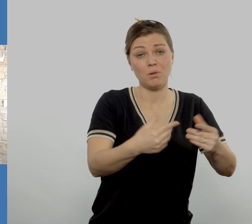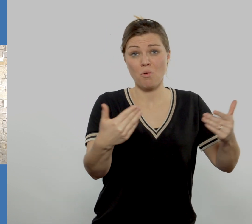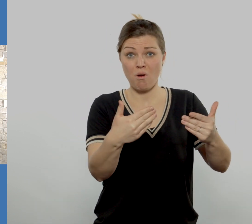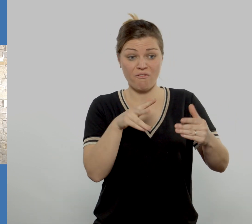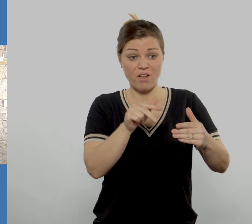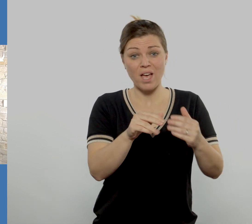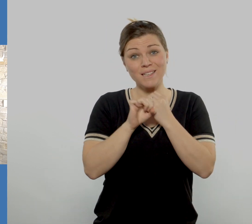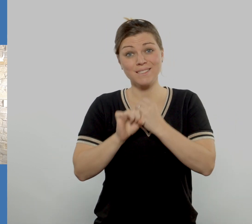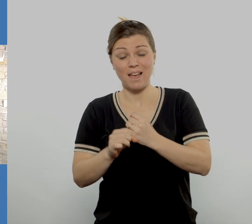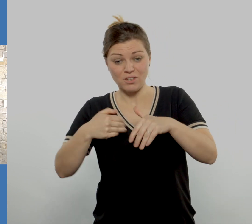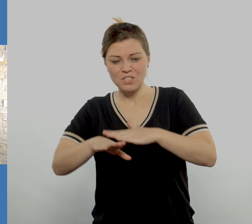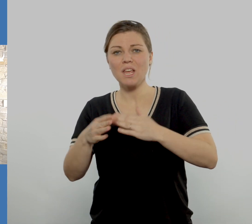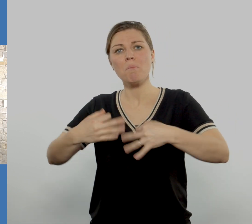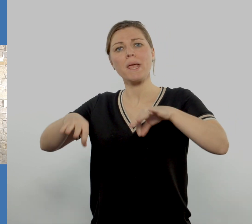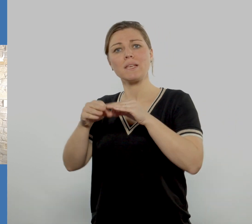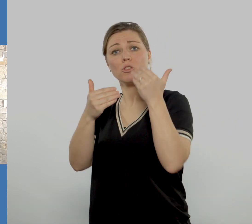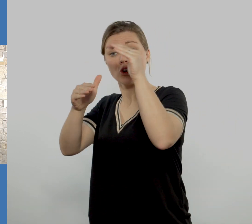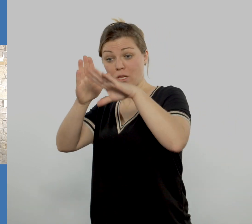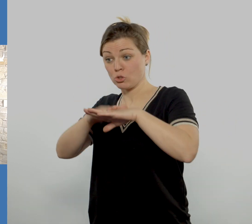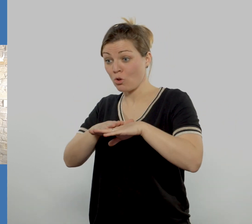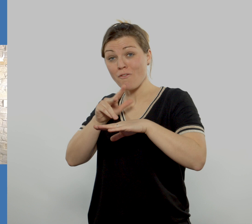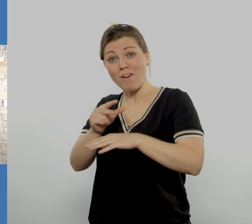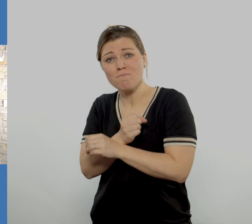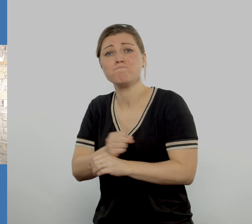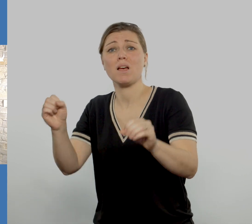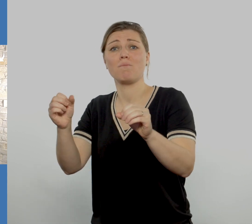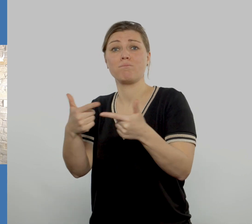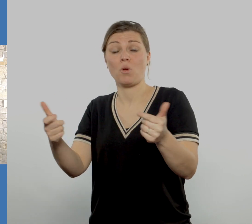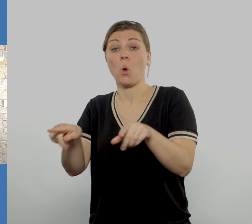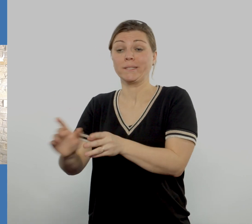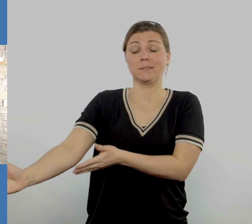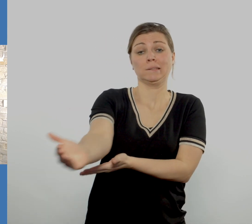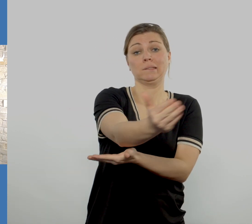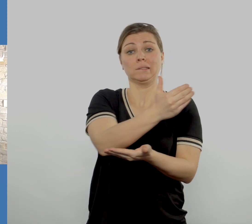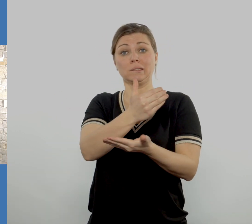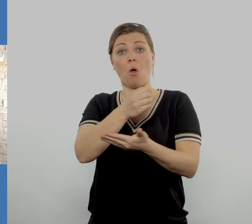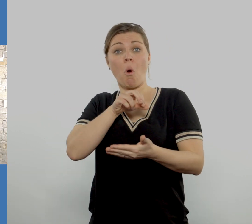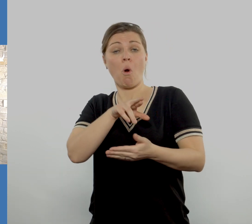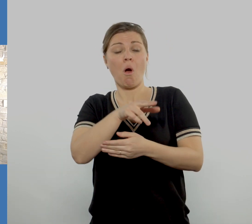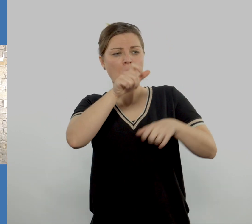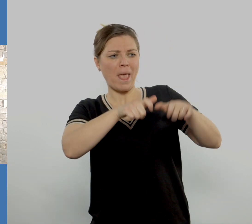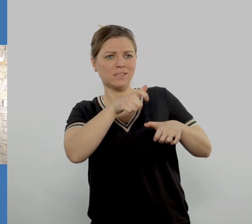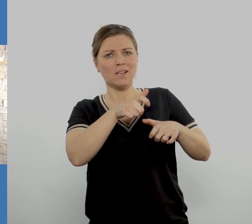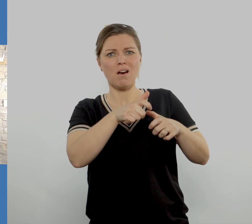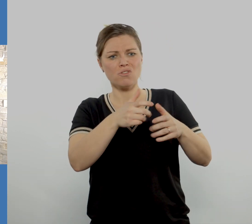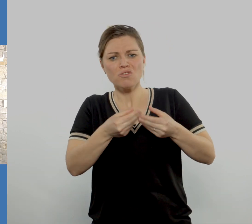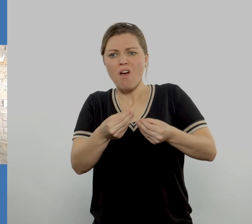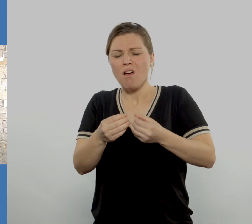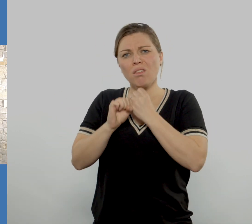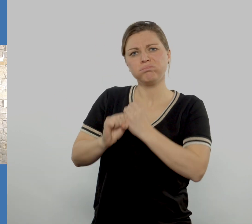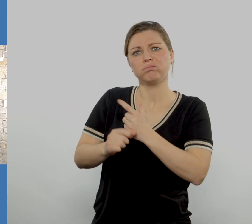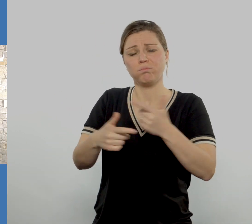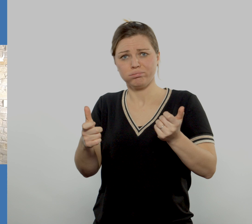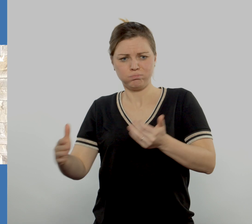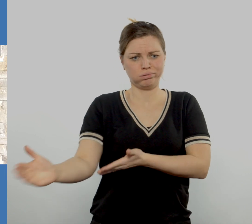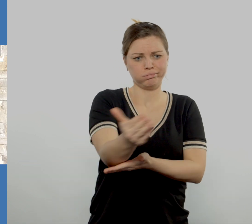mais ils repartiront libres de ce pays et ils repartiront avec l'or de ceux qui les avaient tenus captifs. C'est dans Genèse au